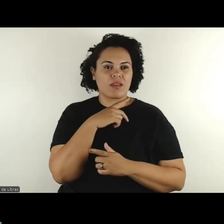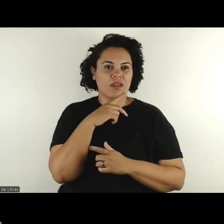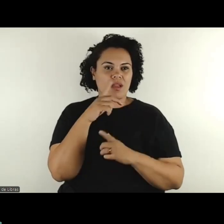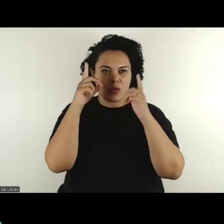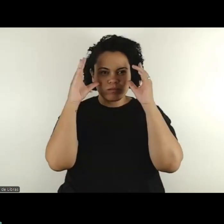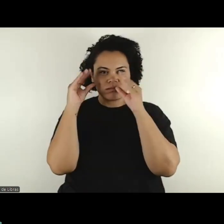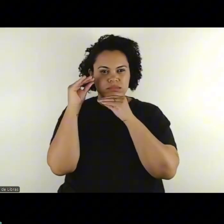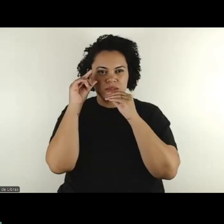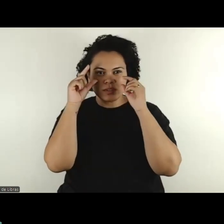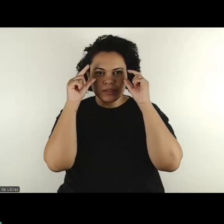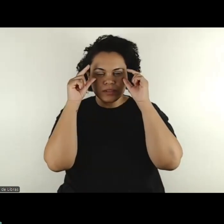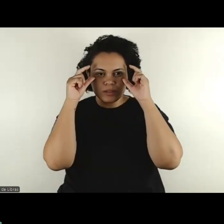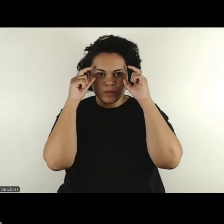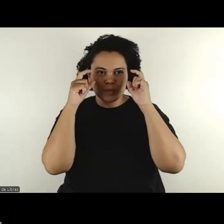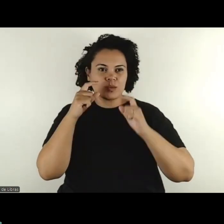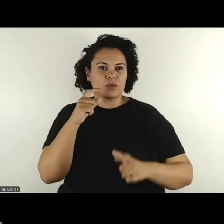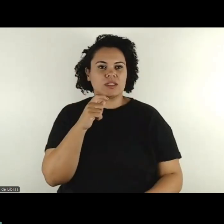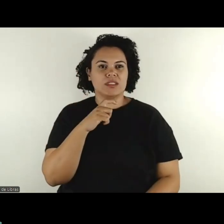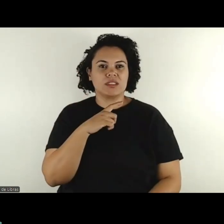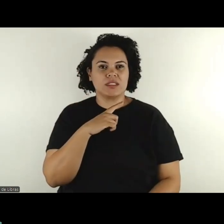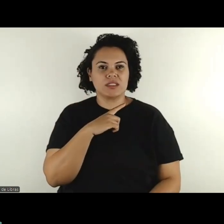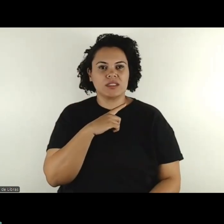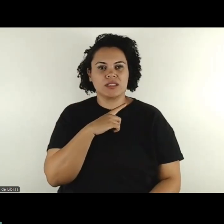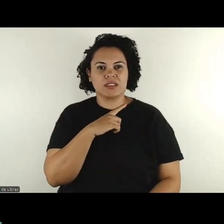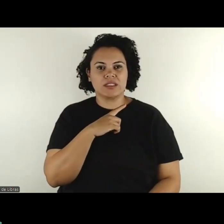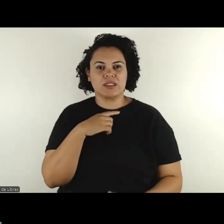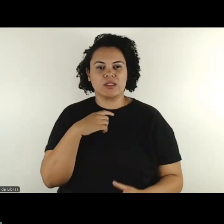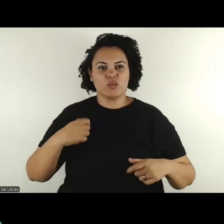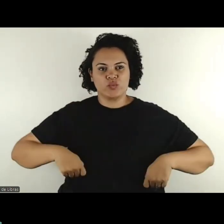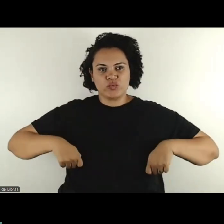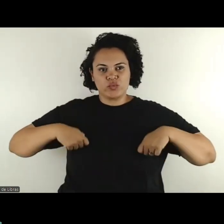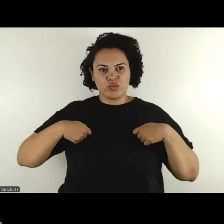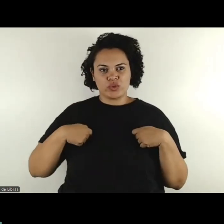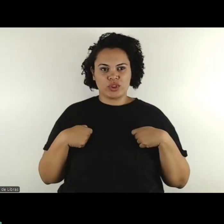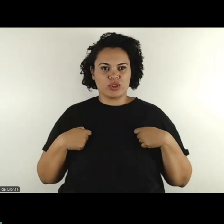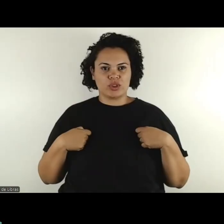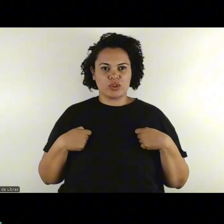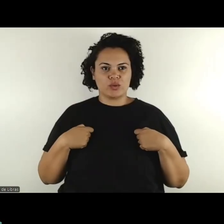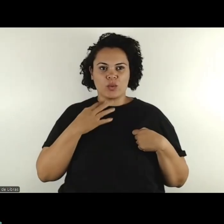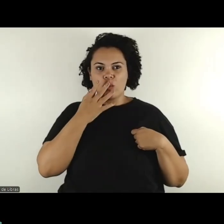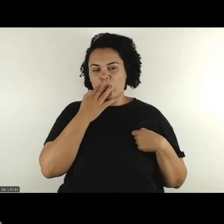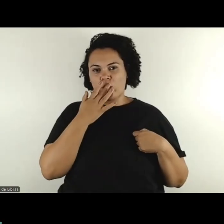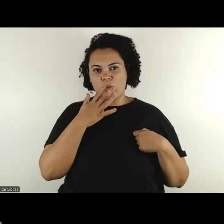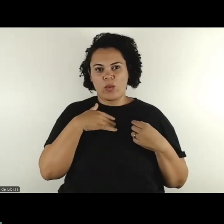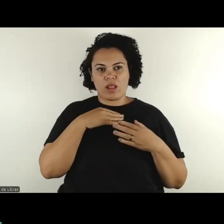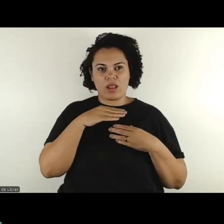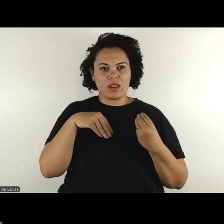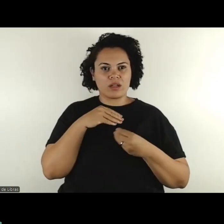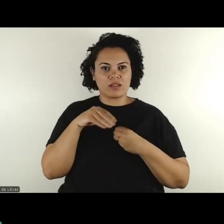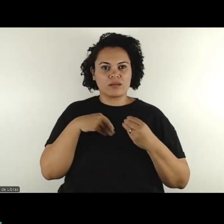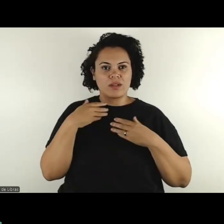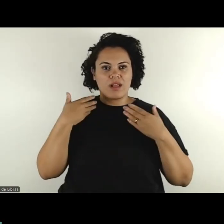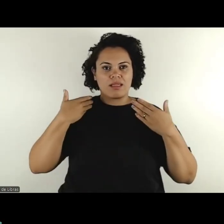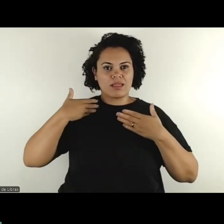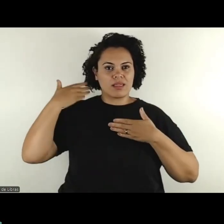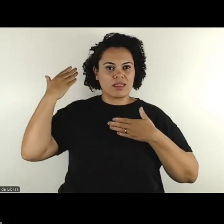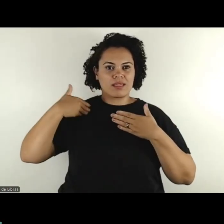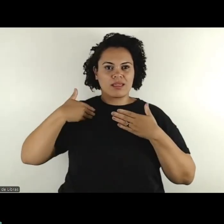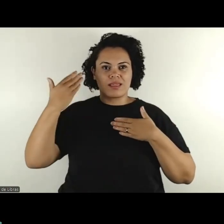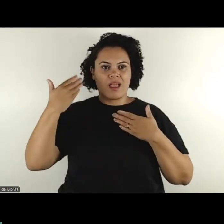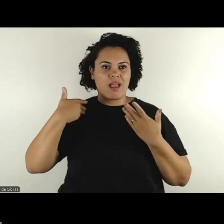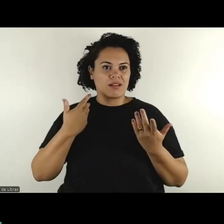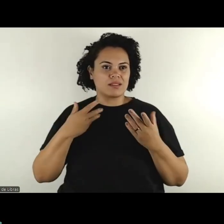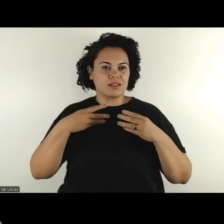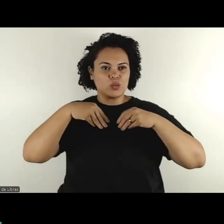né, escura. Estou com um vestido colorido. E atrás de mim tem uma cortina